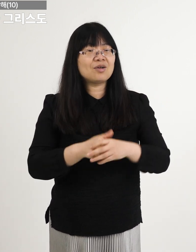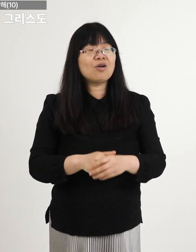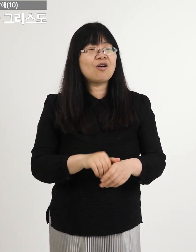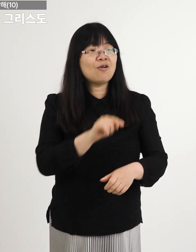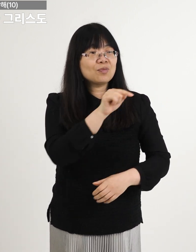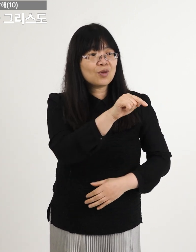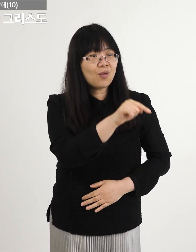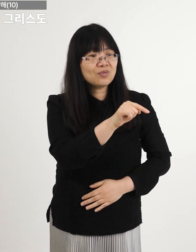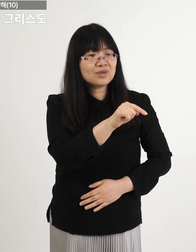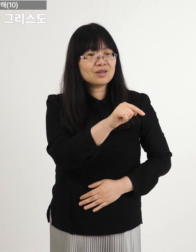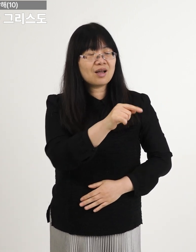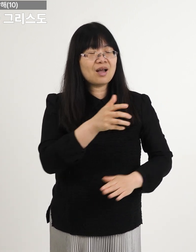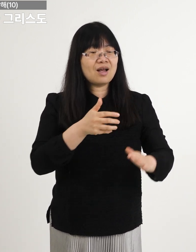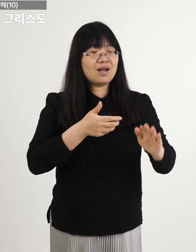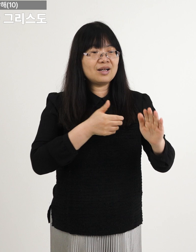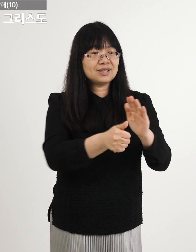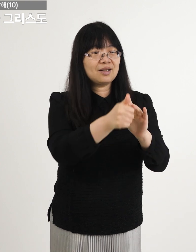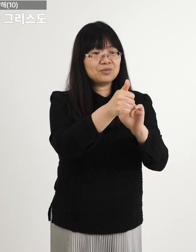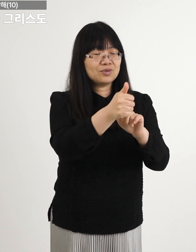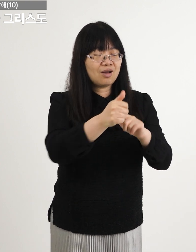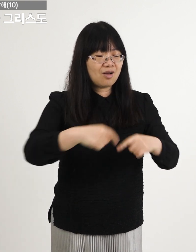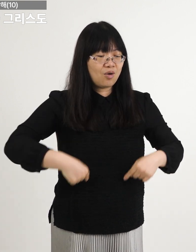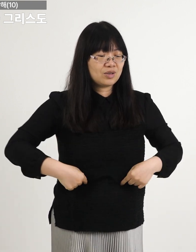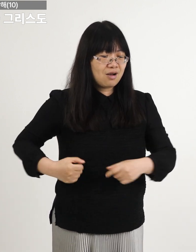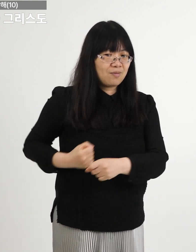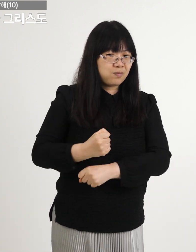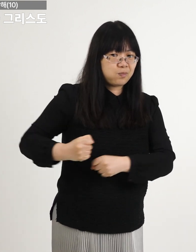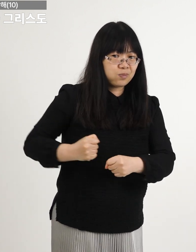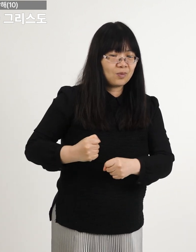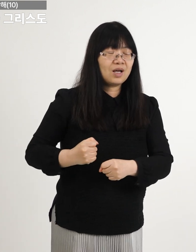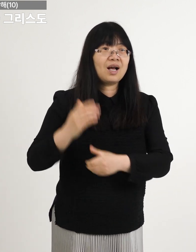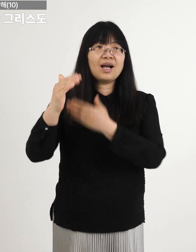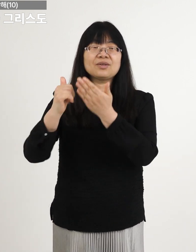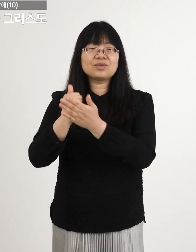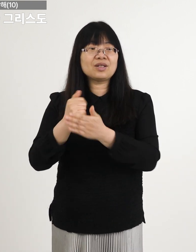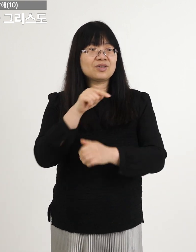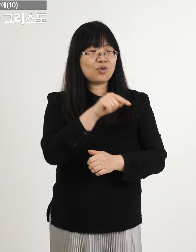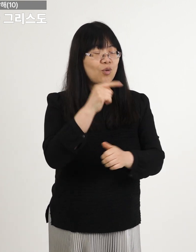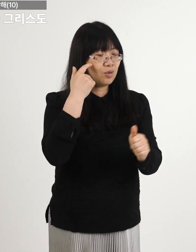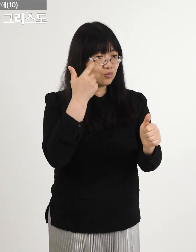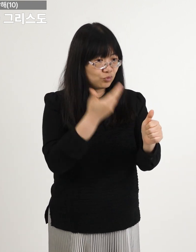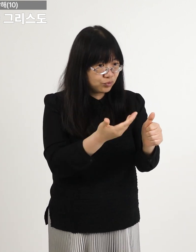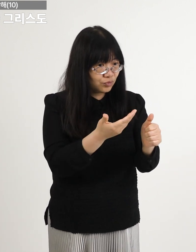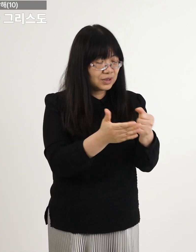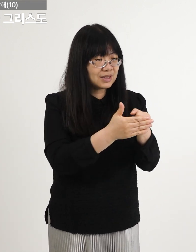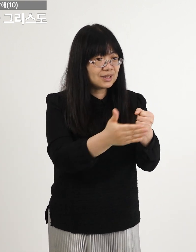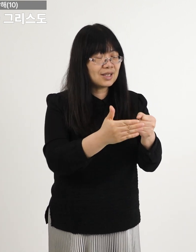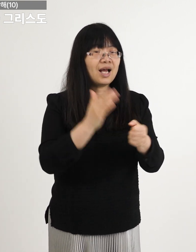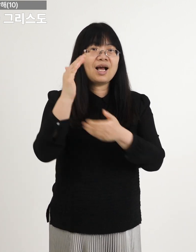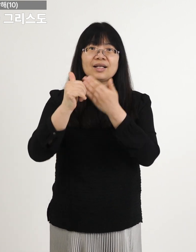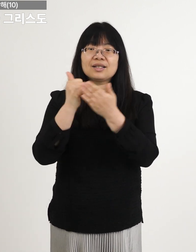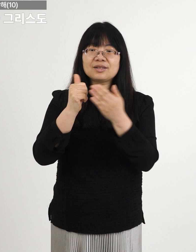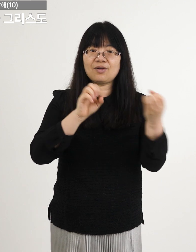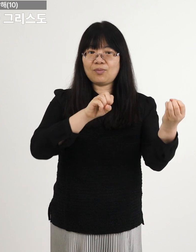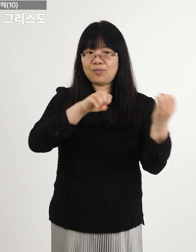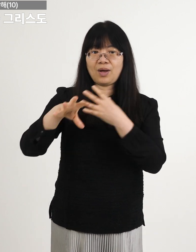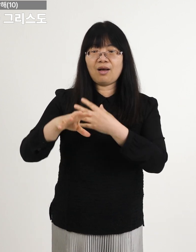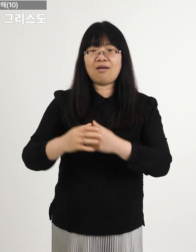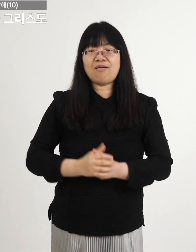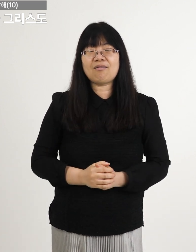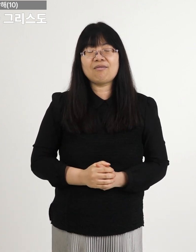너는 대장부처럼 허리를 묶고 내가 네게 묻겠으니 내게 대답할지니라.